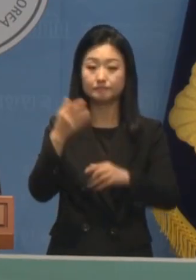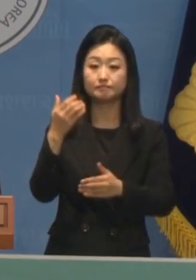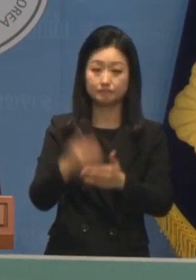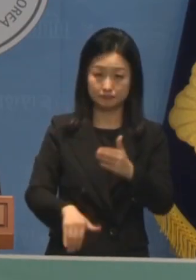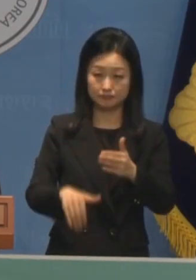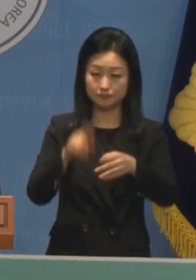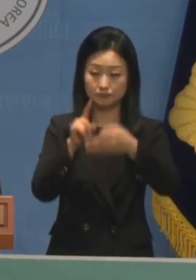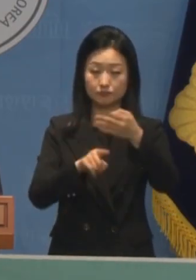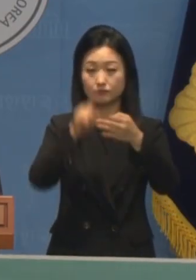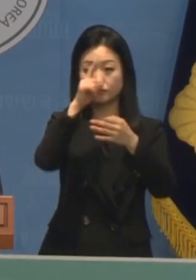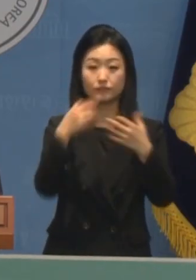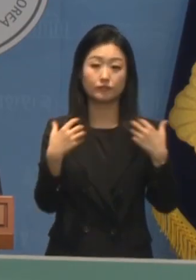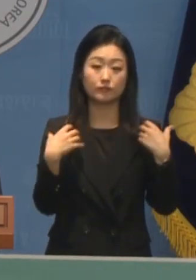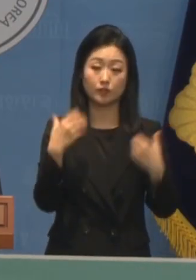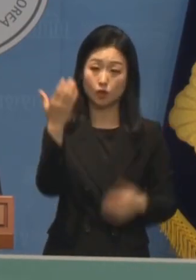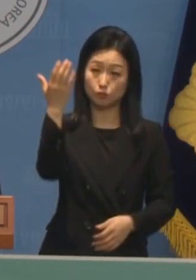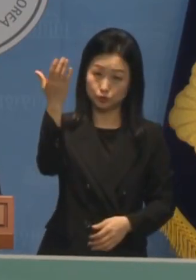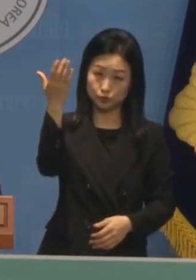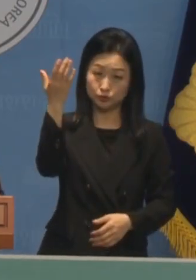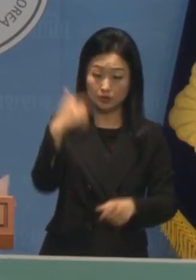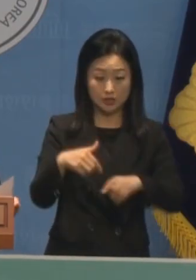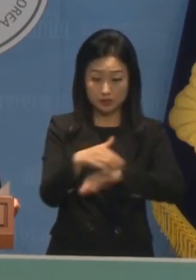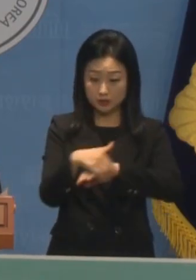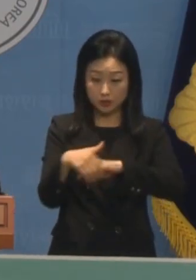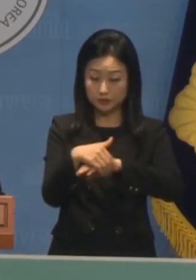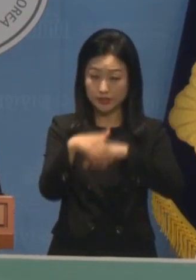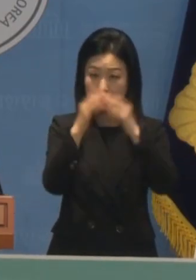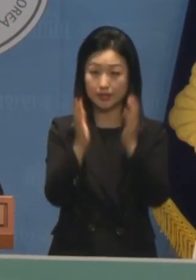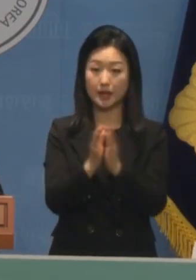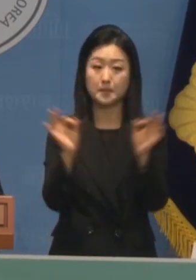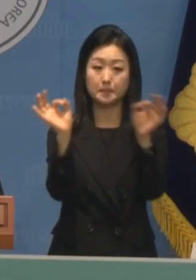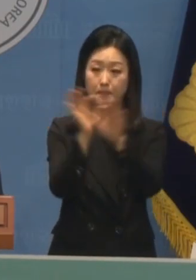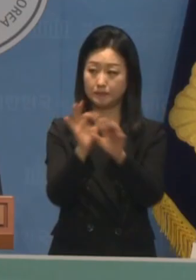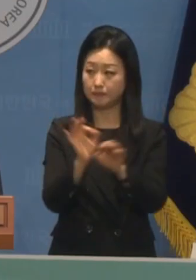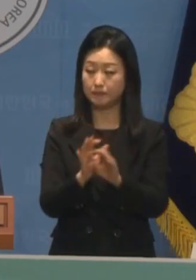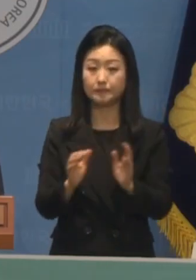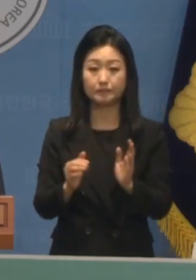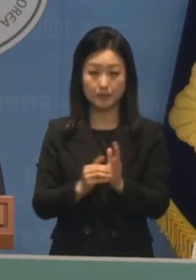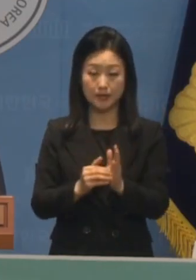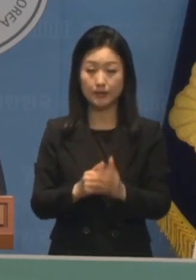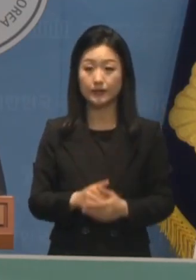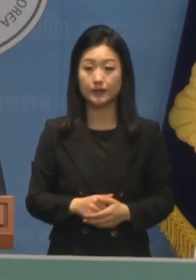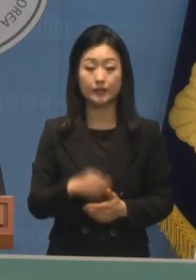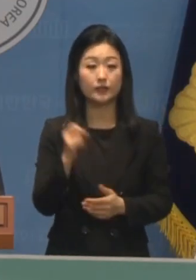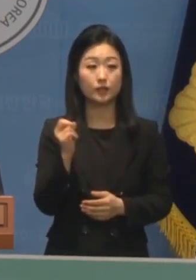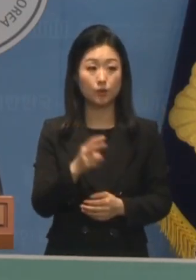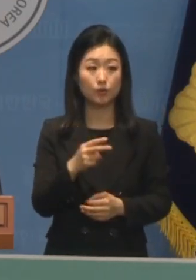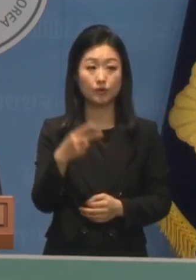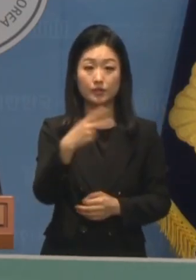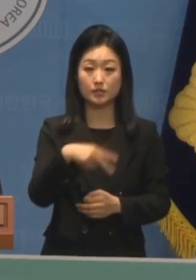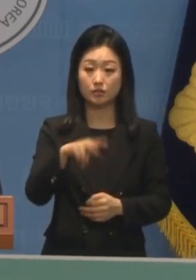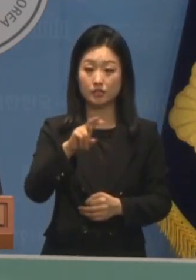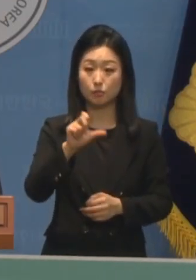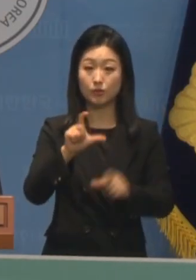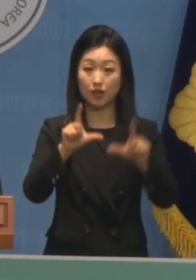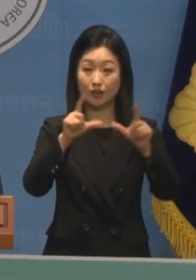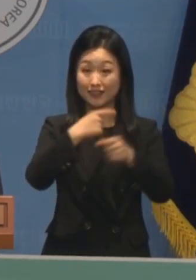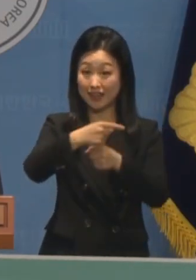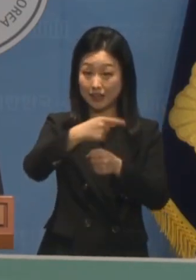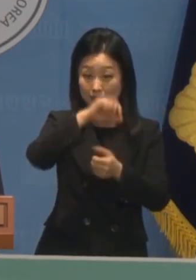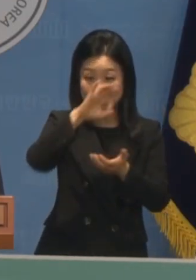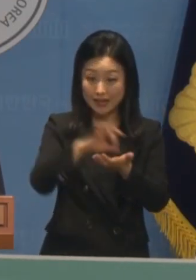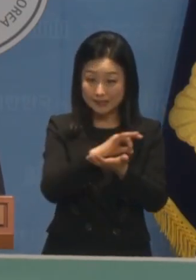윤석열 정부는 관련된 정책도 줄줄이 없앴습니다. 심지어 2025년도